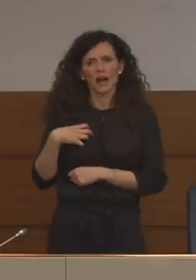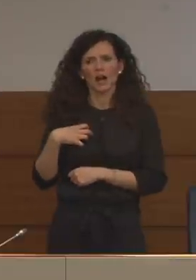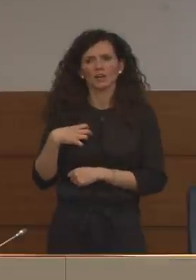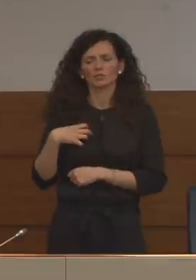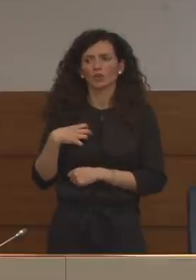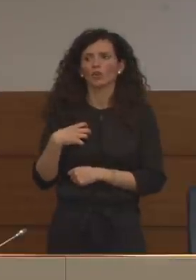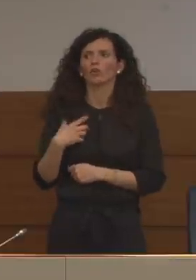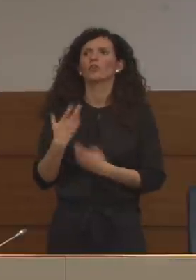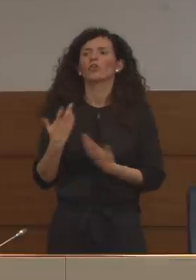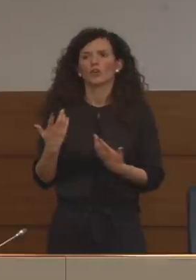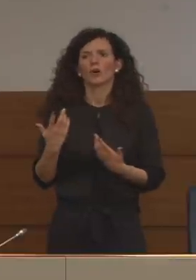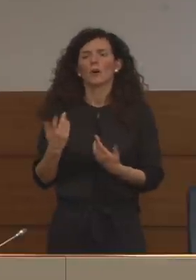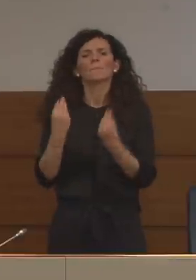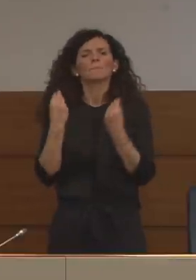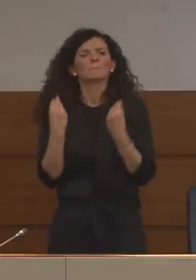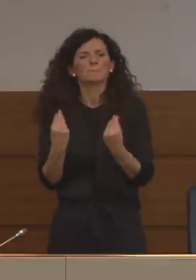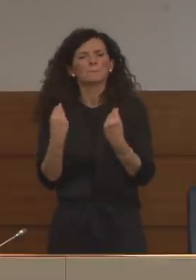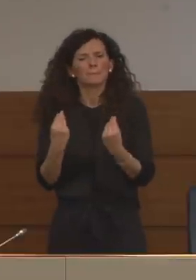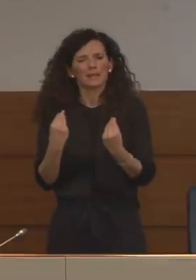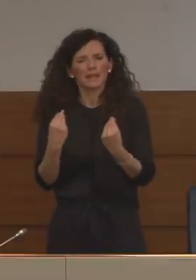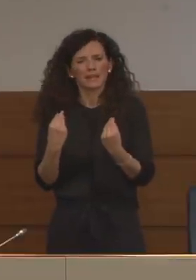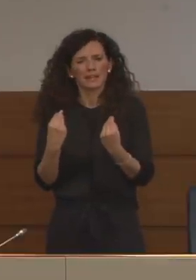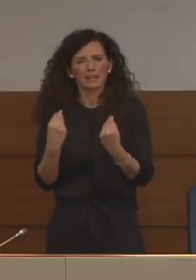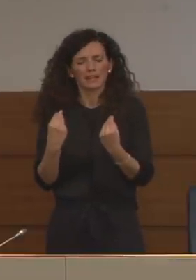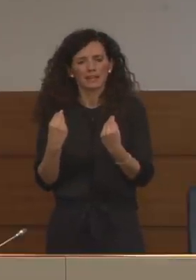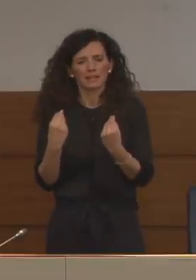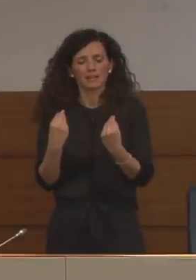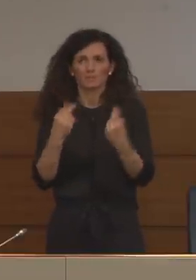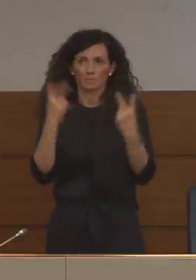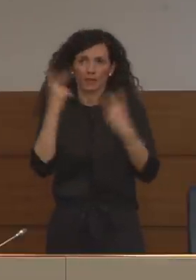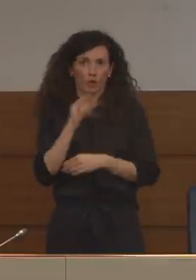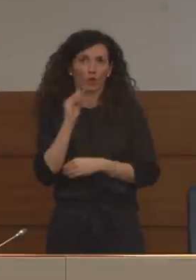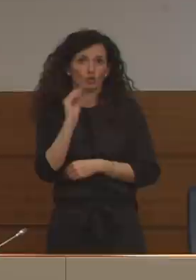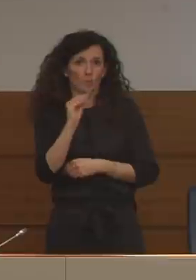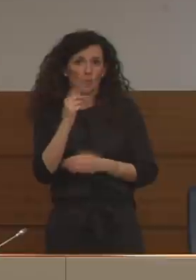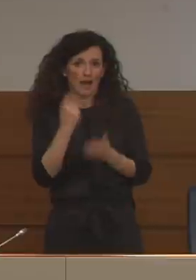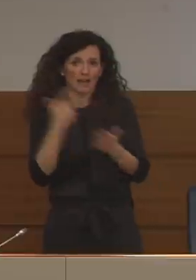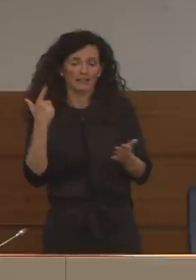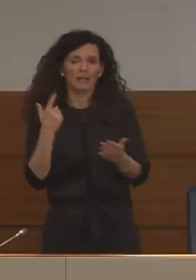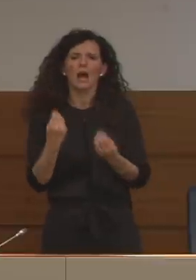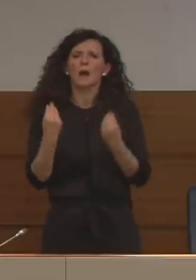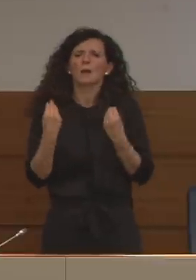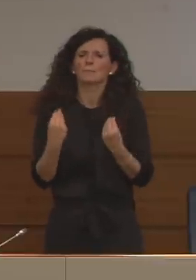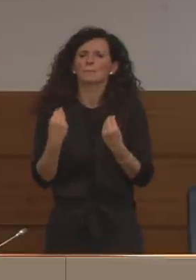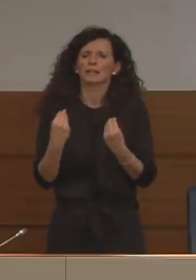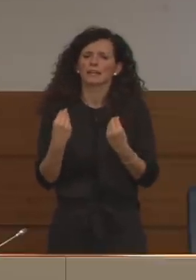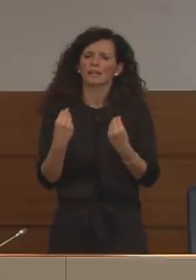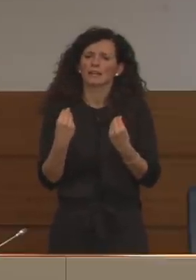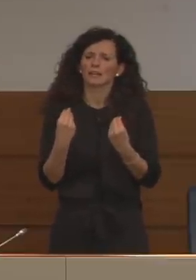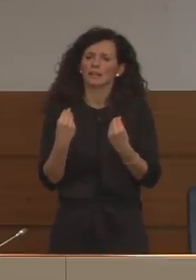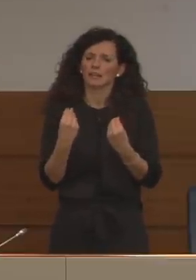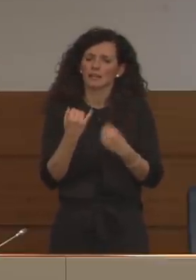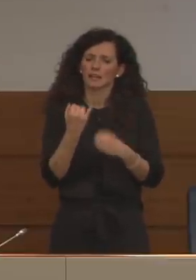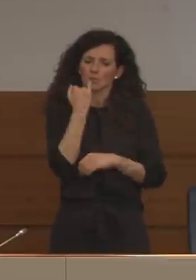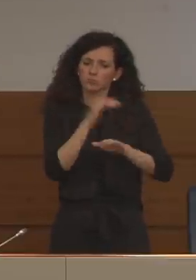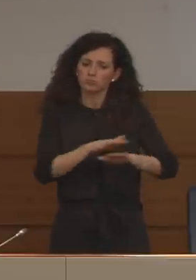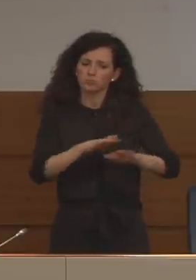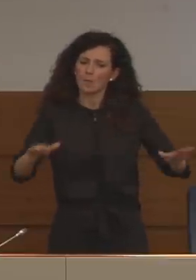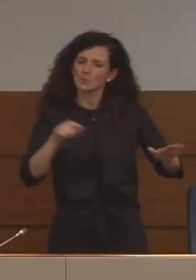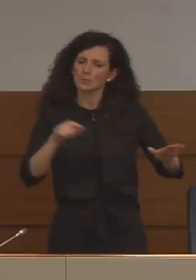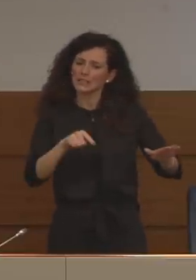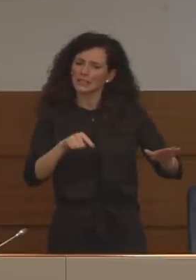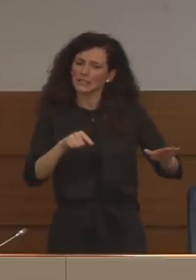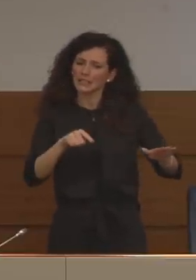perché biologicamente la grande domanda è perché i bambini hanno una miglior